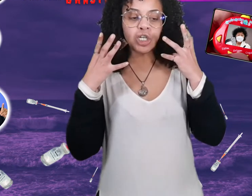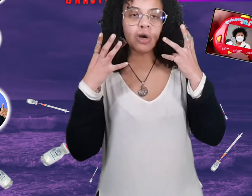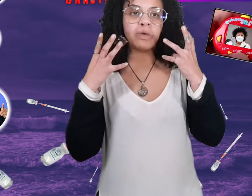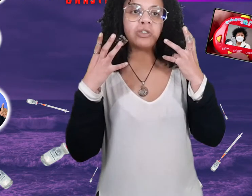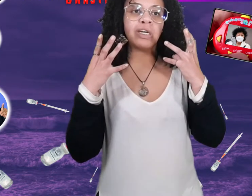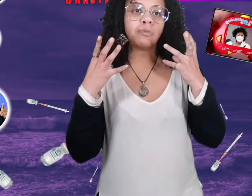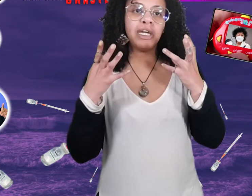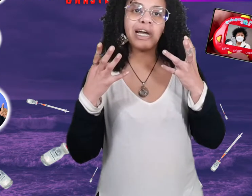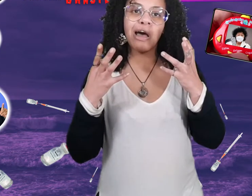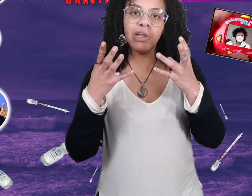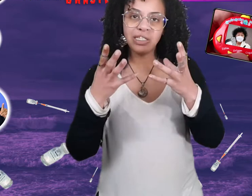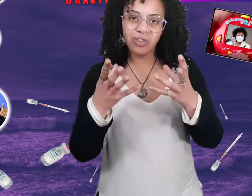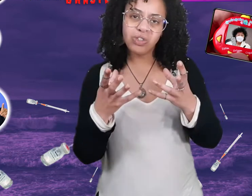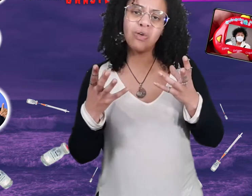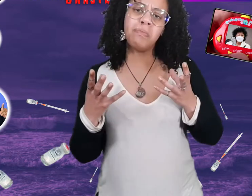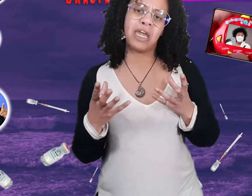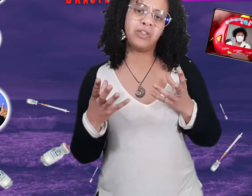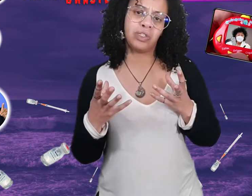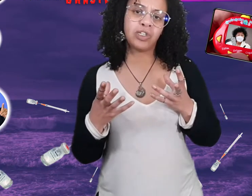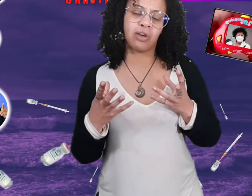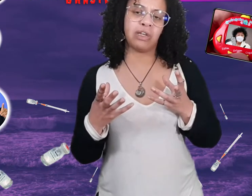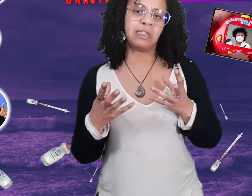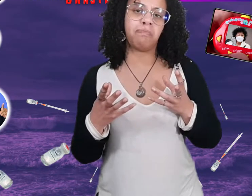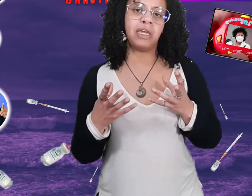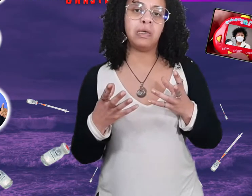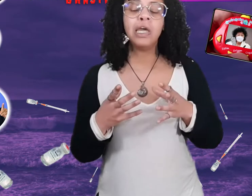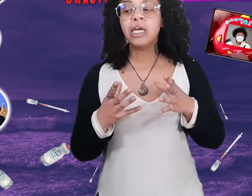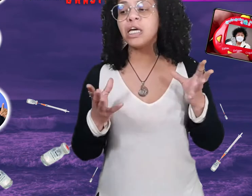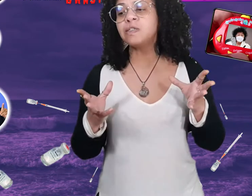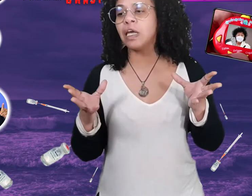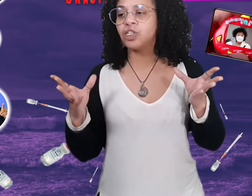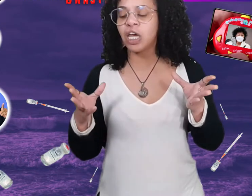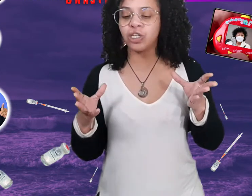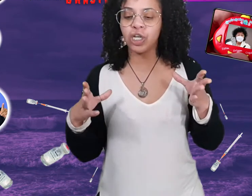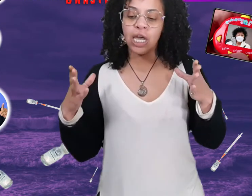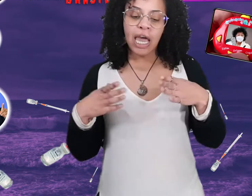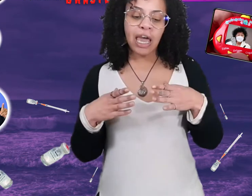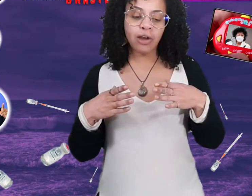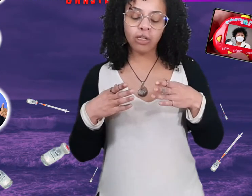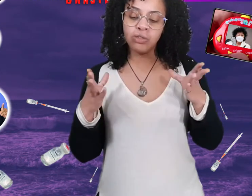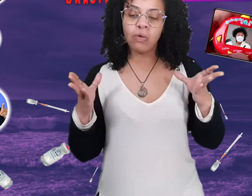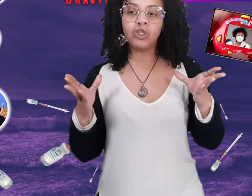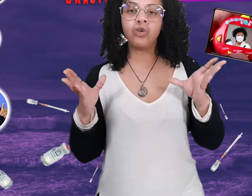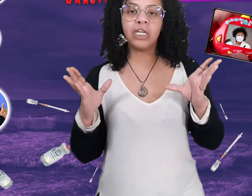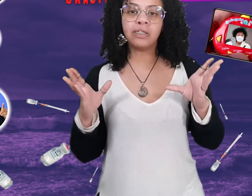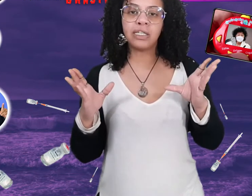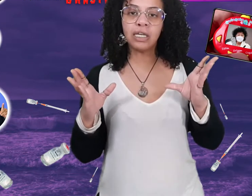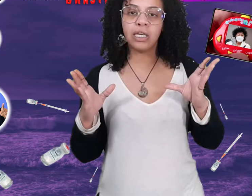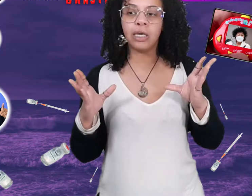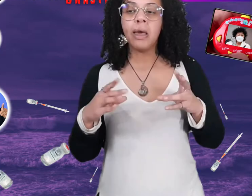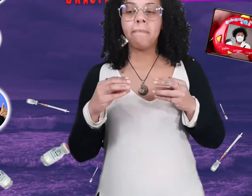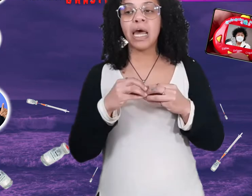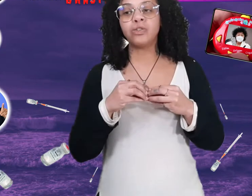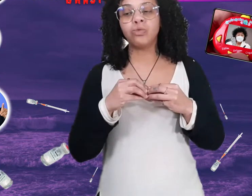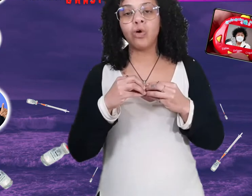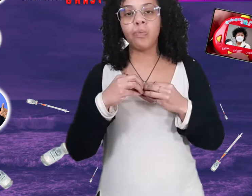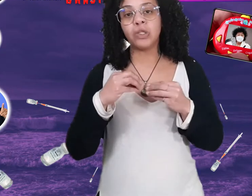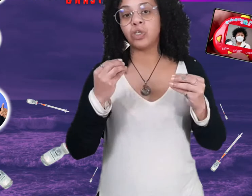gente que começou a explicar o lance dos documentos que chegam na CPI. Que assim, gente, nós não somos juristas aqui, mas um documento que